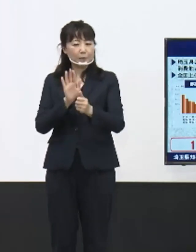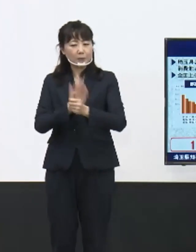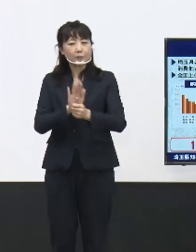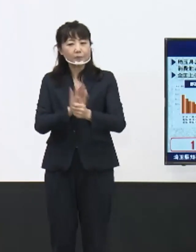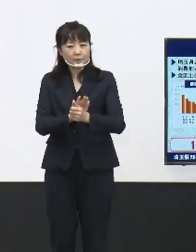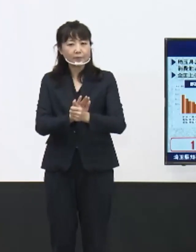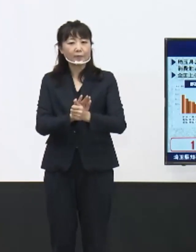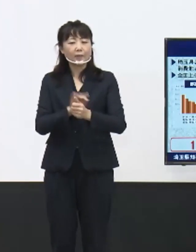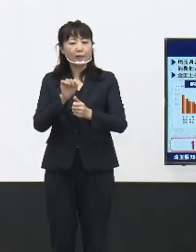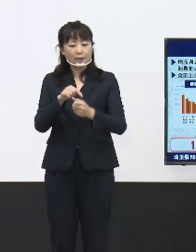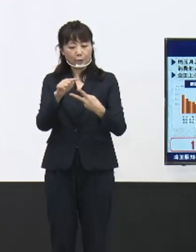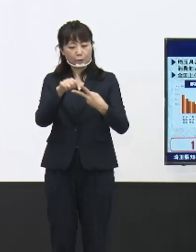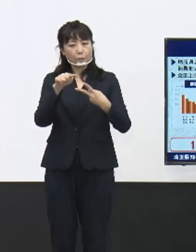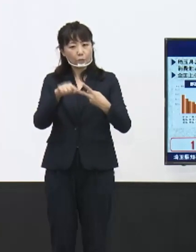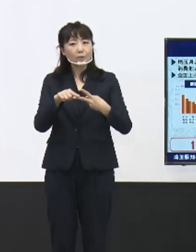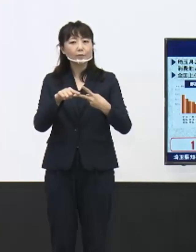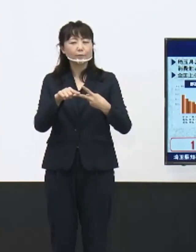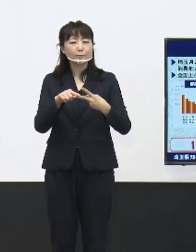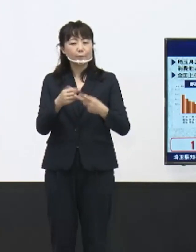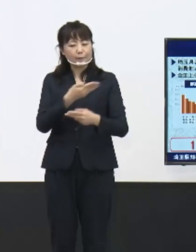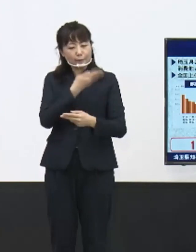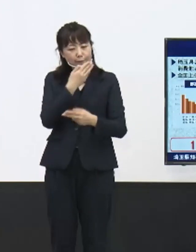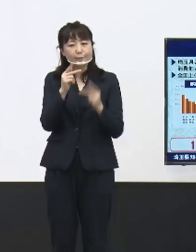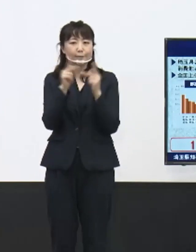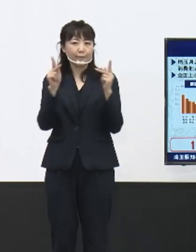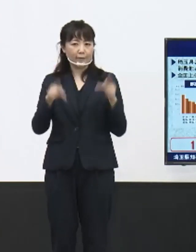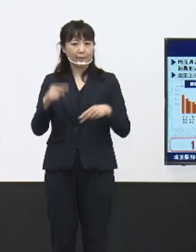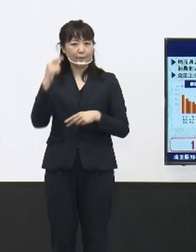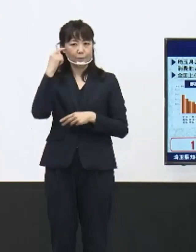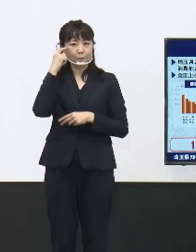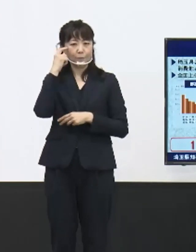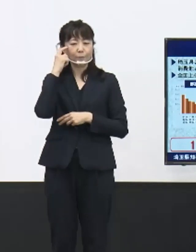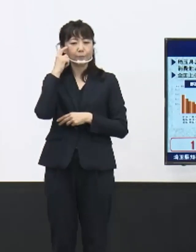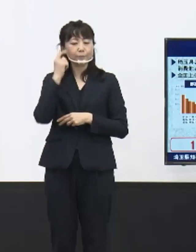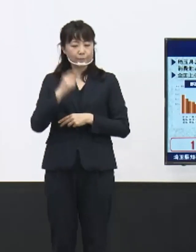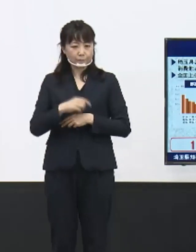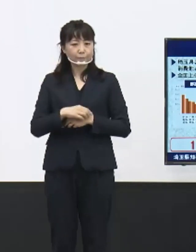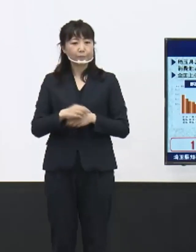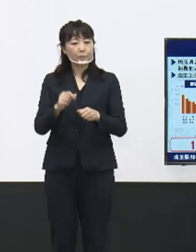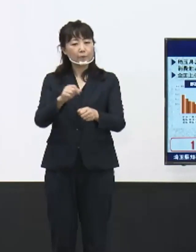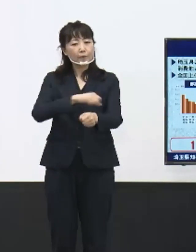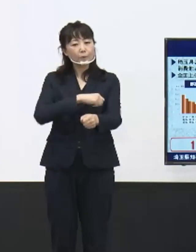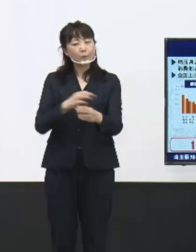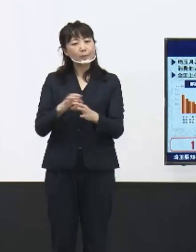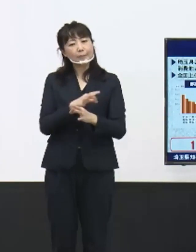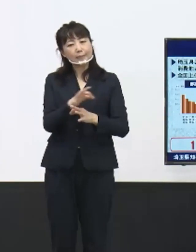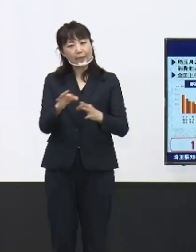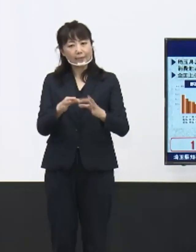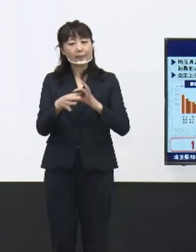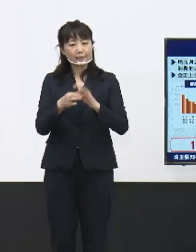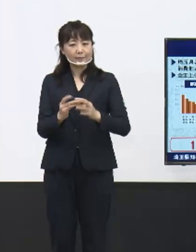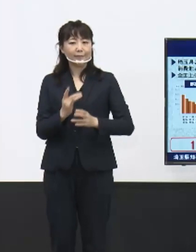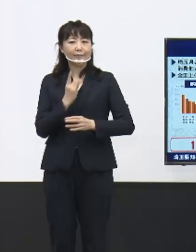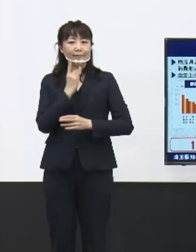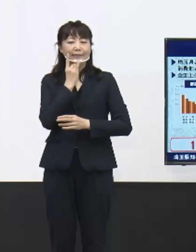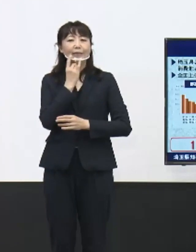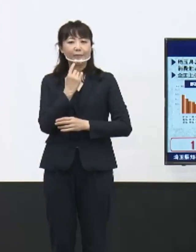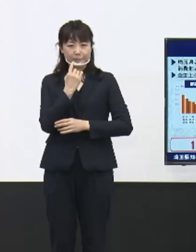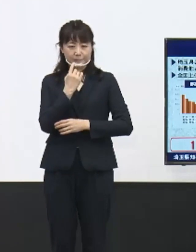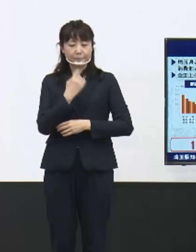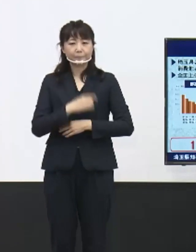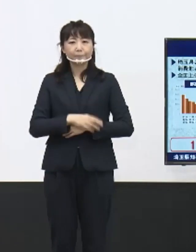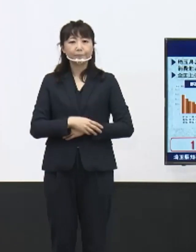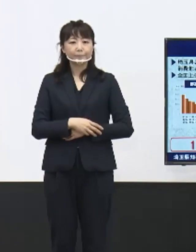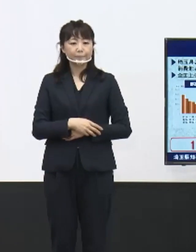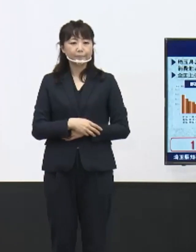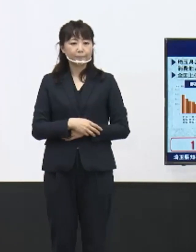の課題だと思いますので、国政を停滞させることなく、特に経済については期待も高いと 思